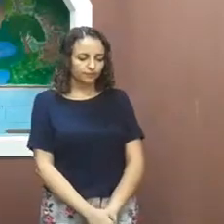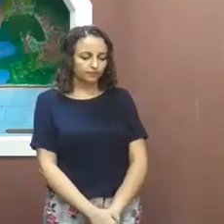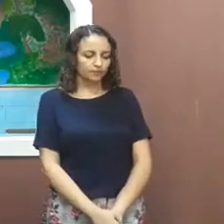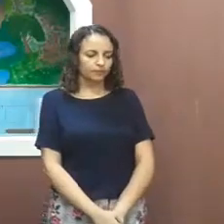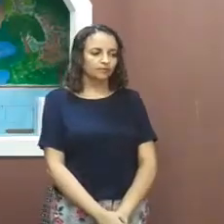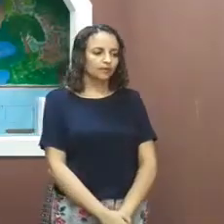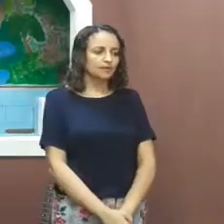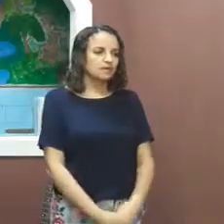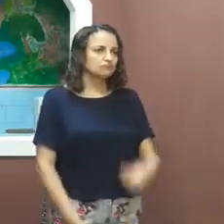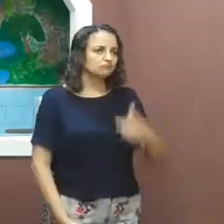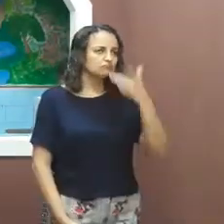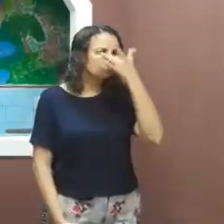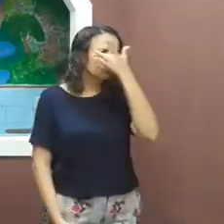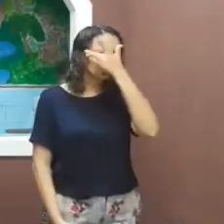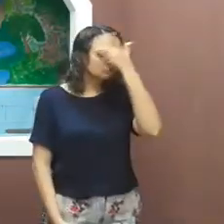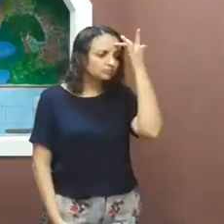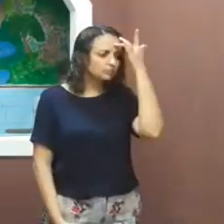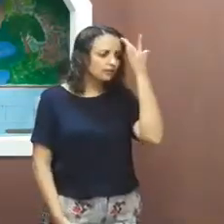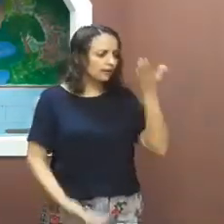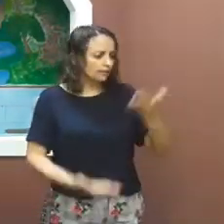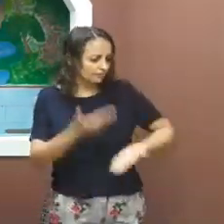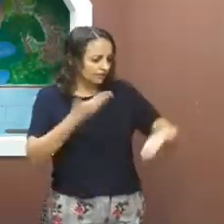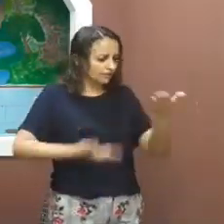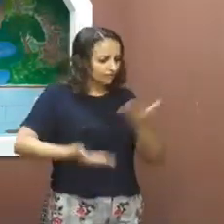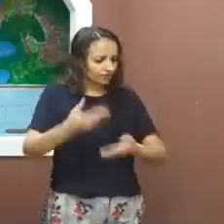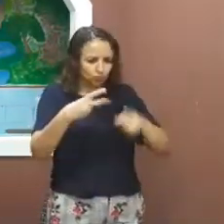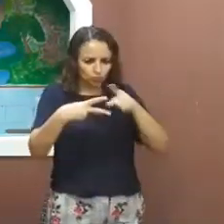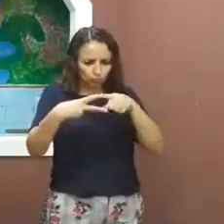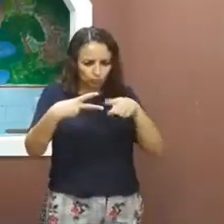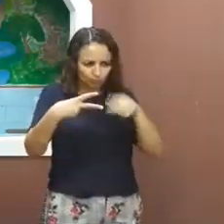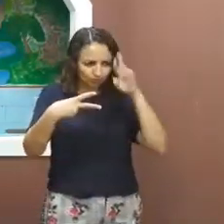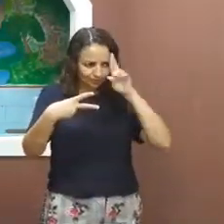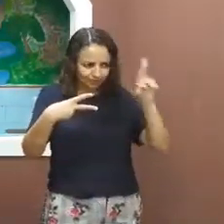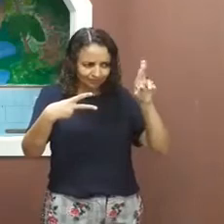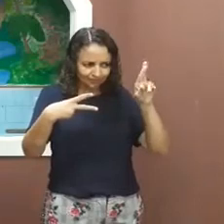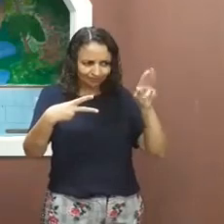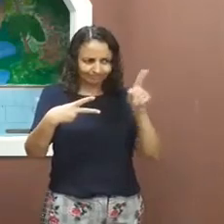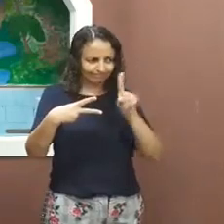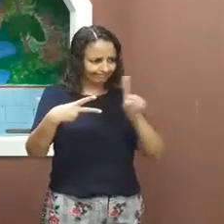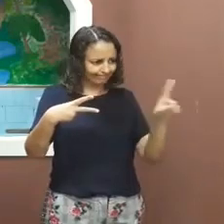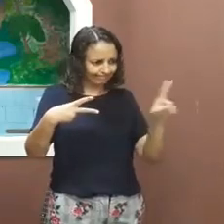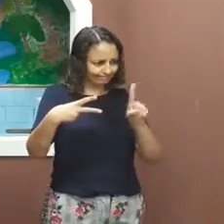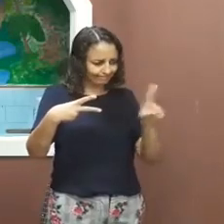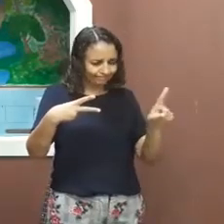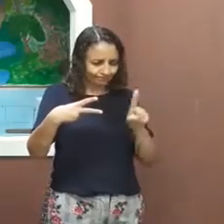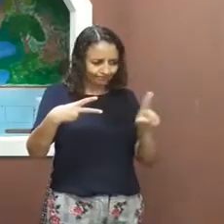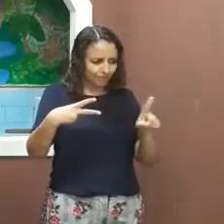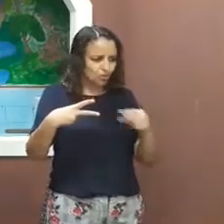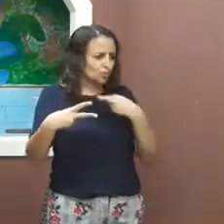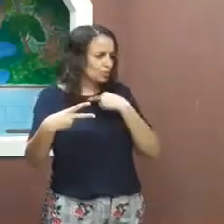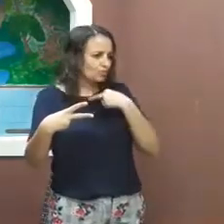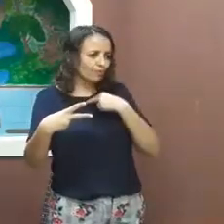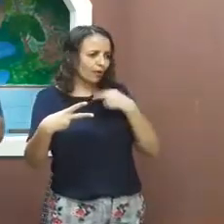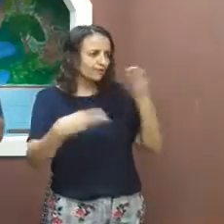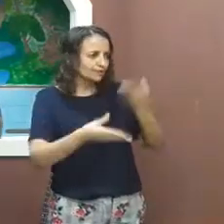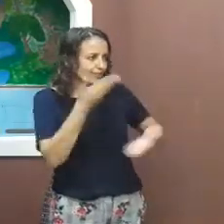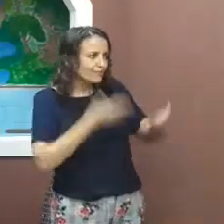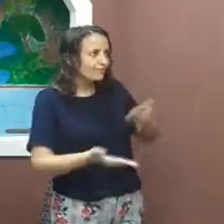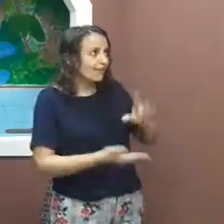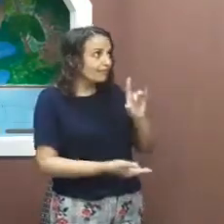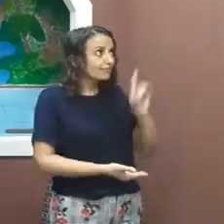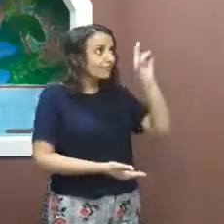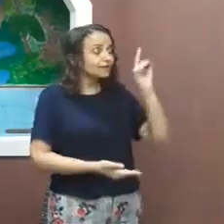Ninguém pode servir a dois senhores, pois odiará um e amará o outro, ou se dedicará a um e desprezará o outro. Vocês não podem servir a Deus e ao dinheiro. Muita gente